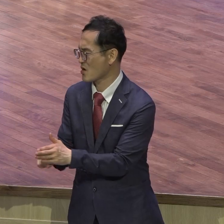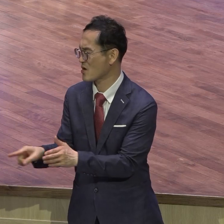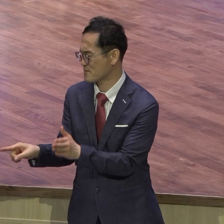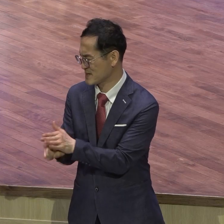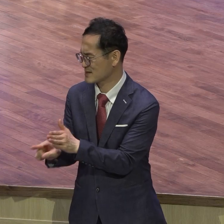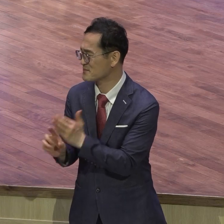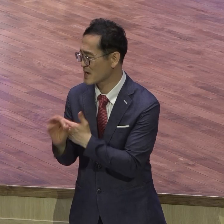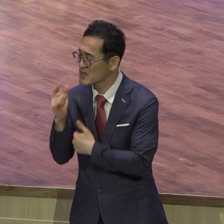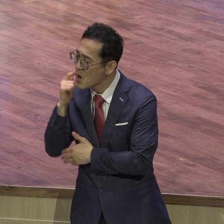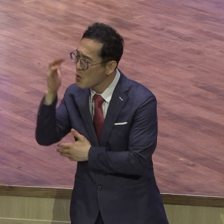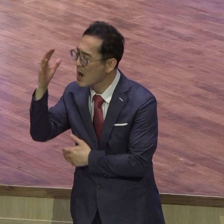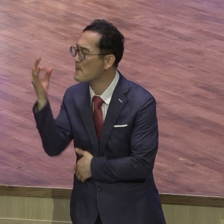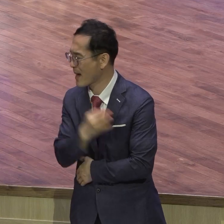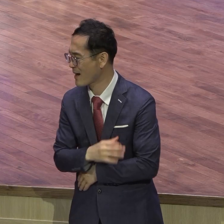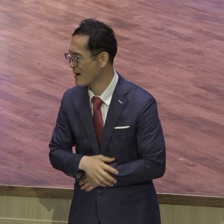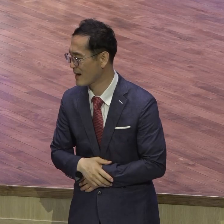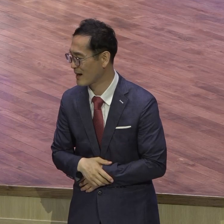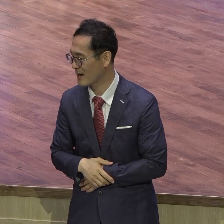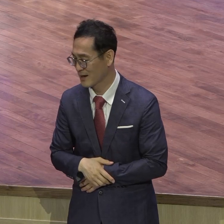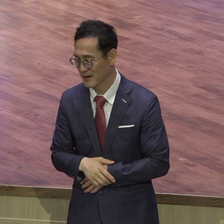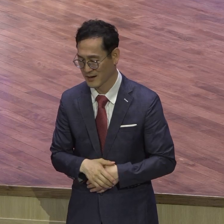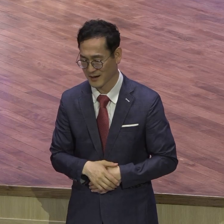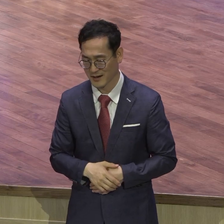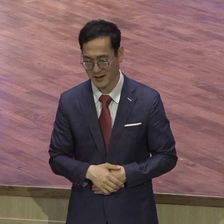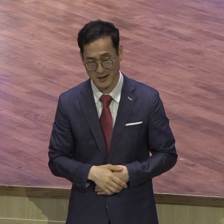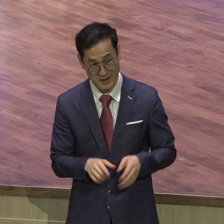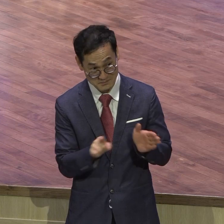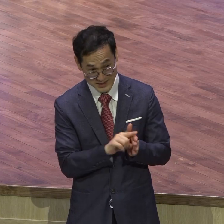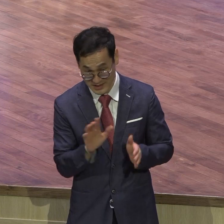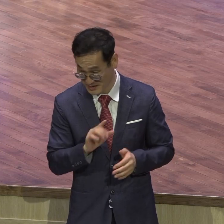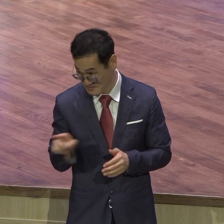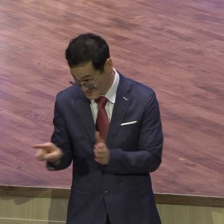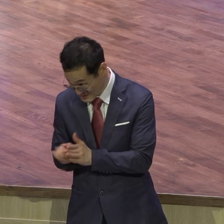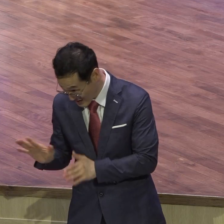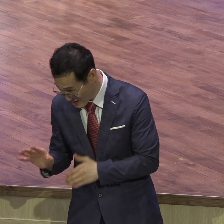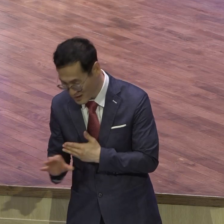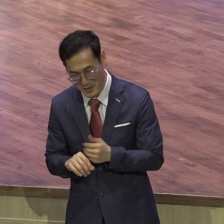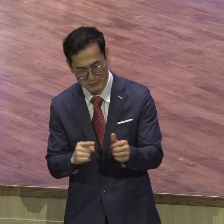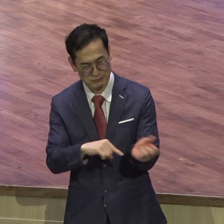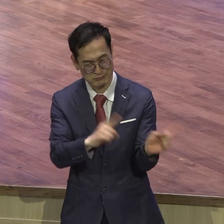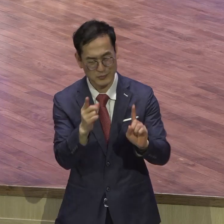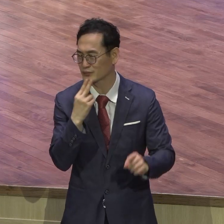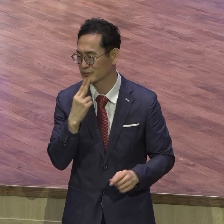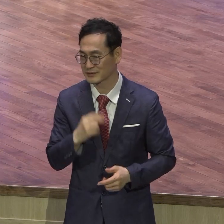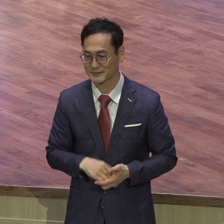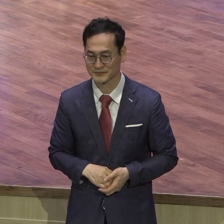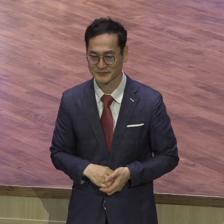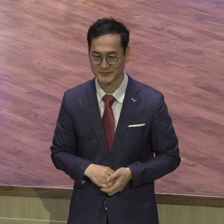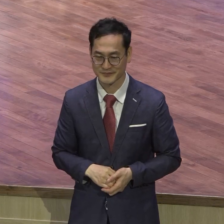보리라 믿어라 안 믿으면 못 보는 거예요 사도 파고르 곤두고서 5장 7절 이렇게 강조합니다 우리가